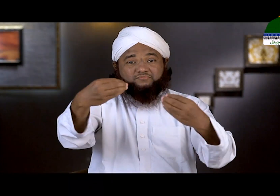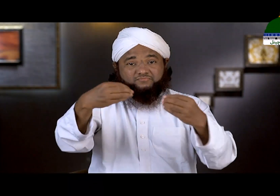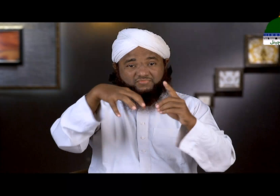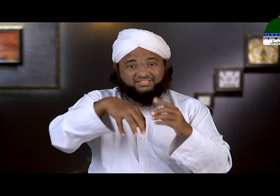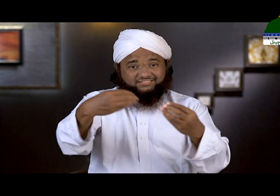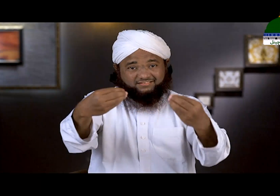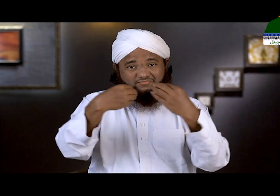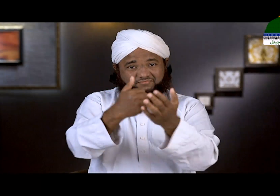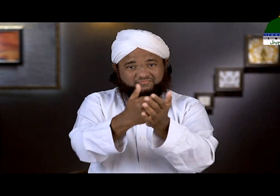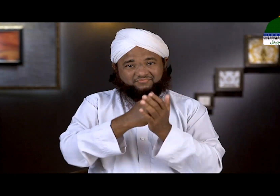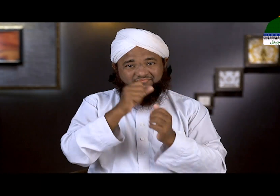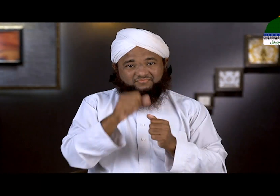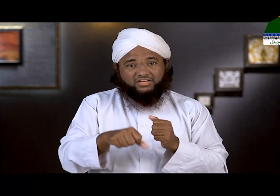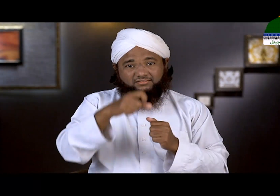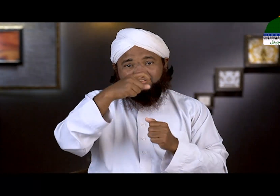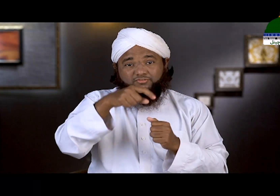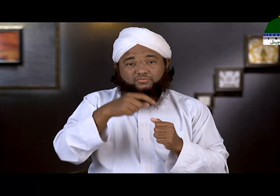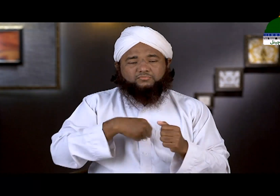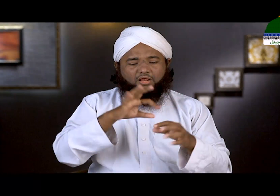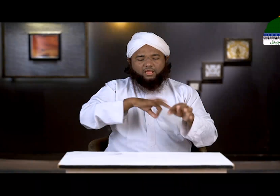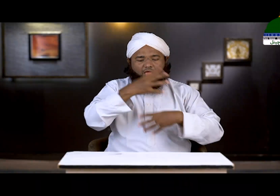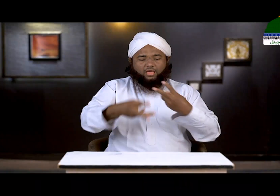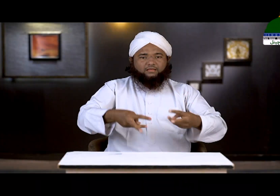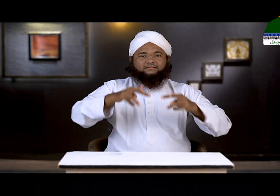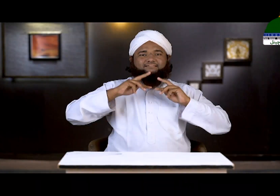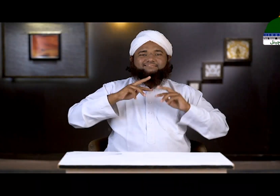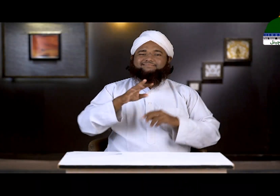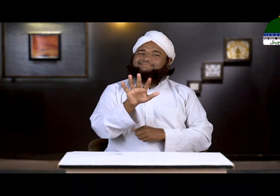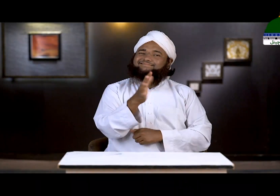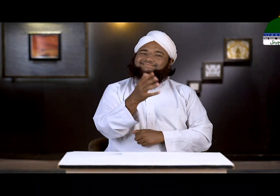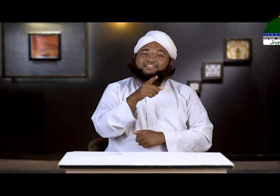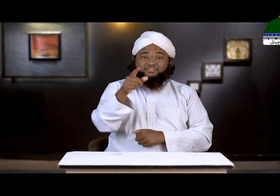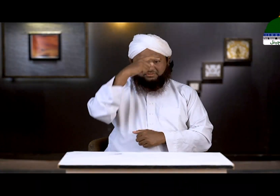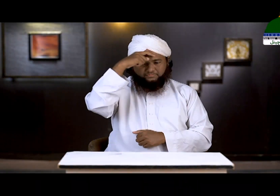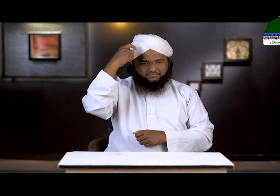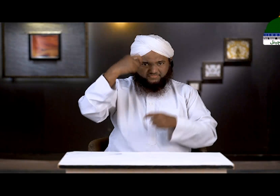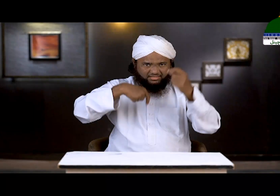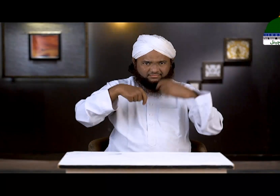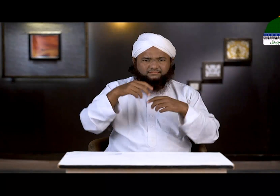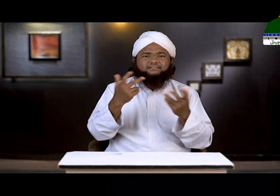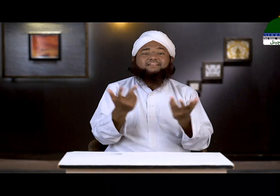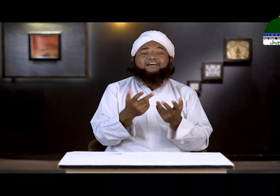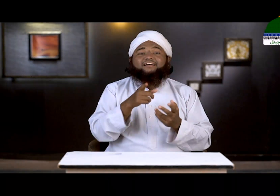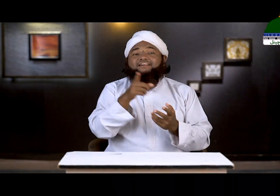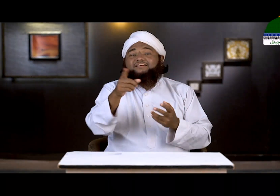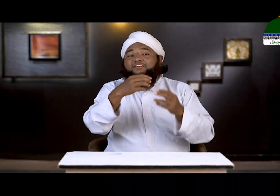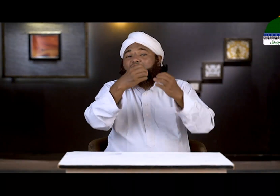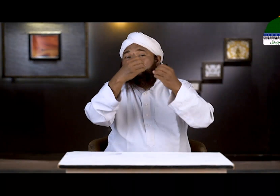کی گرمائش بالکل بھی محسوس نہیں ہوئی۔ یہ جو پسینہ آپ میرے جسم پر دیکھ رہے ہیں یہ آگ کی گرمی کا پسینہ